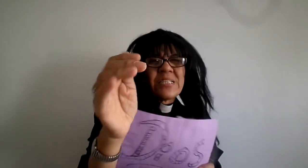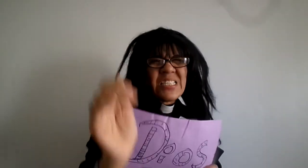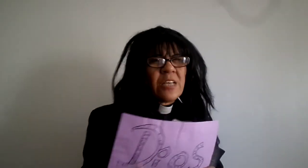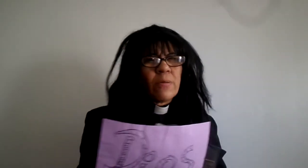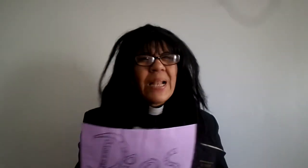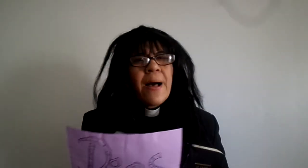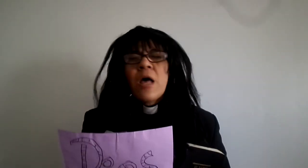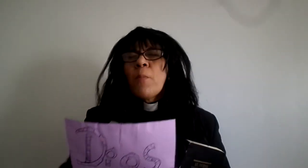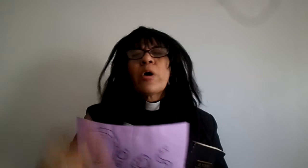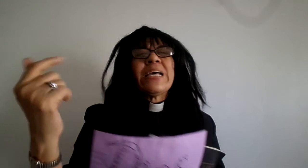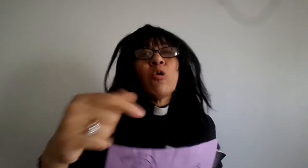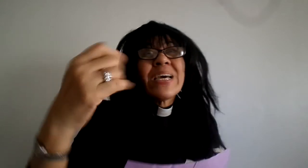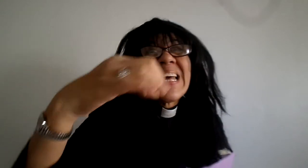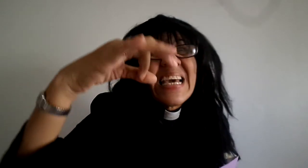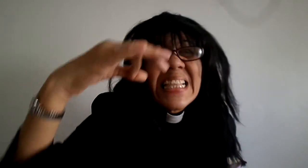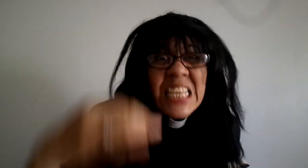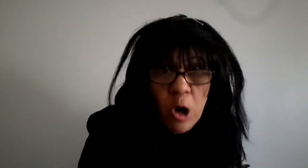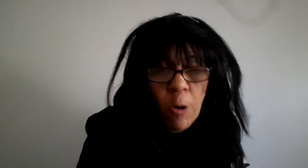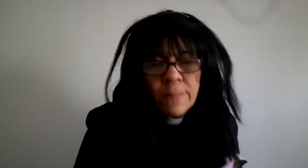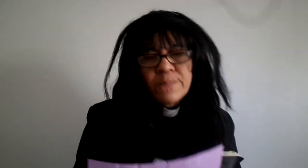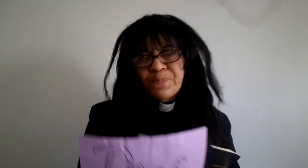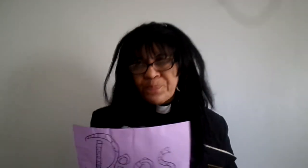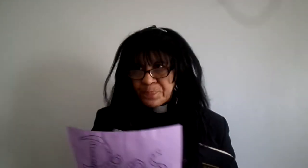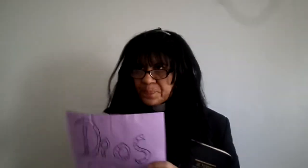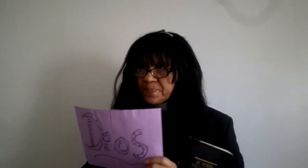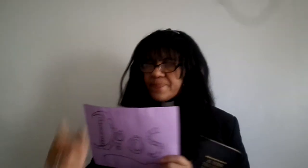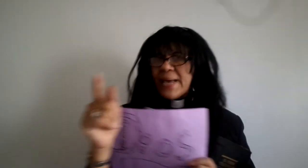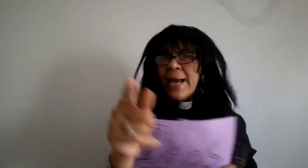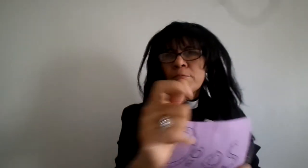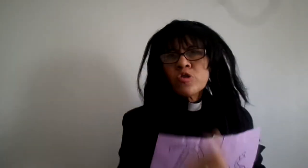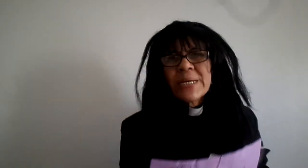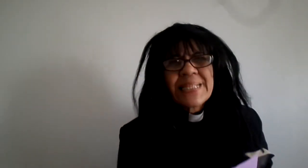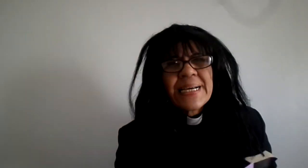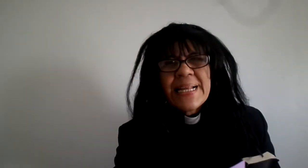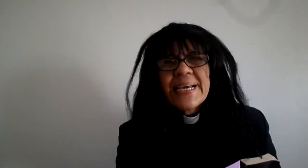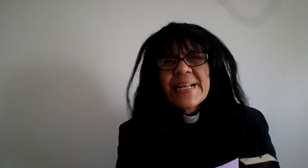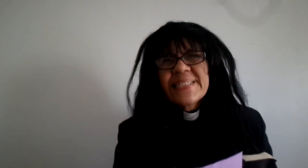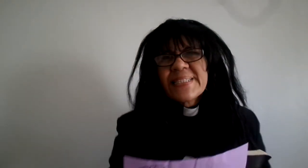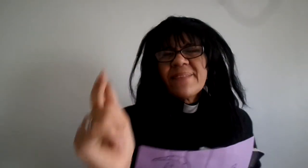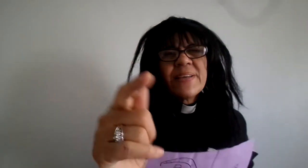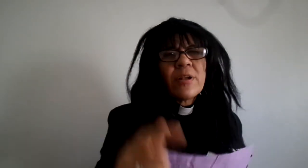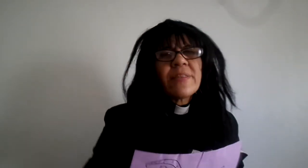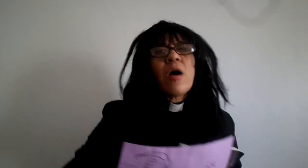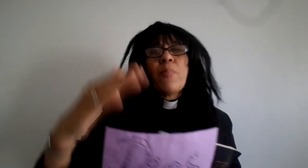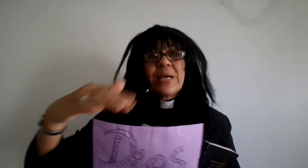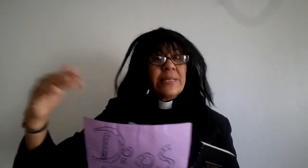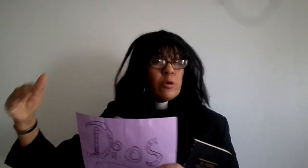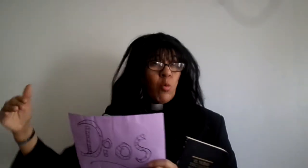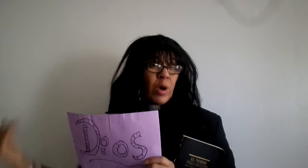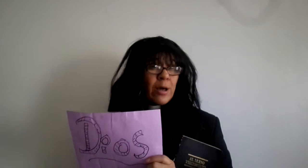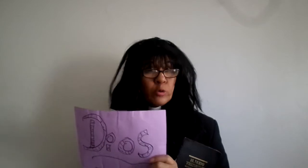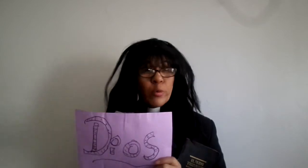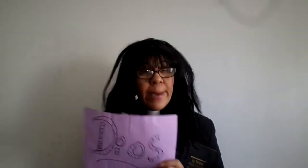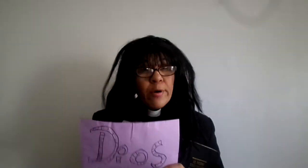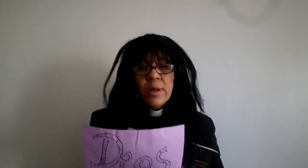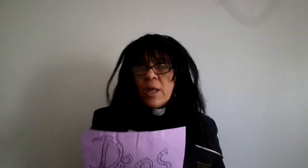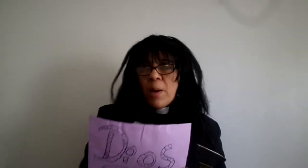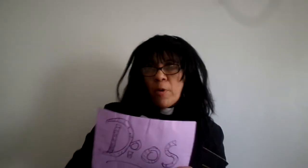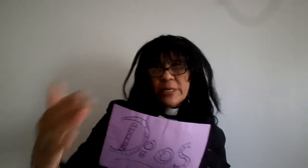diciendo, ¿verdad? Porque no creen en Dios. Hay muchos que están en las iglesias sirviéndole a Dios porque tienen un carro nuevo, porque